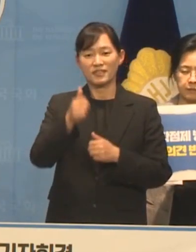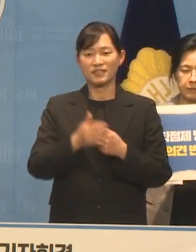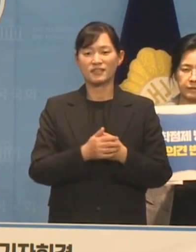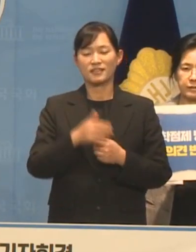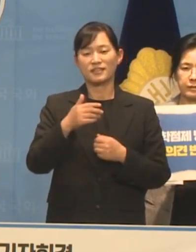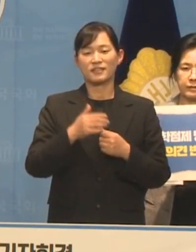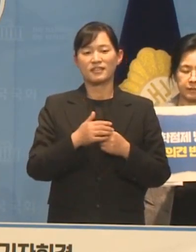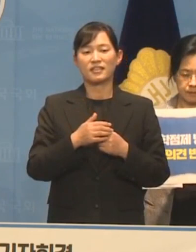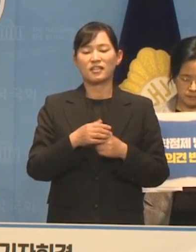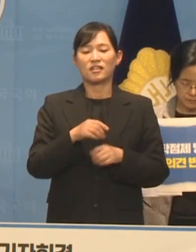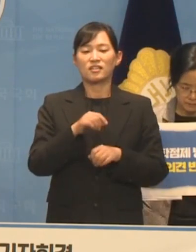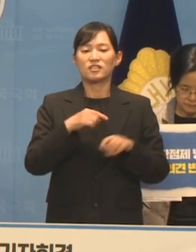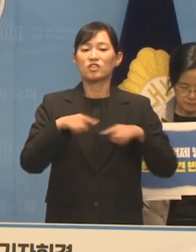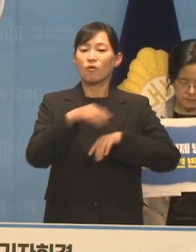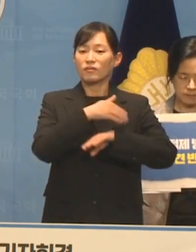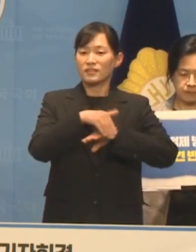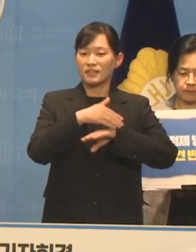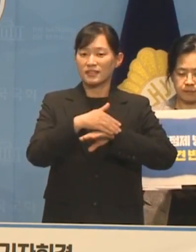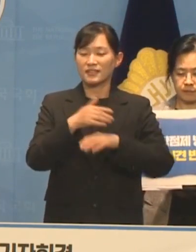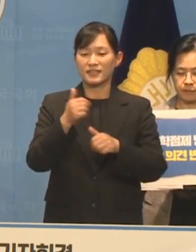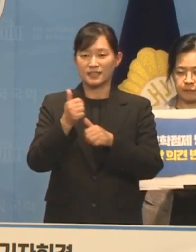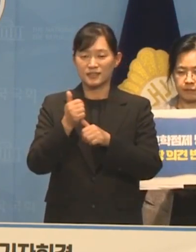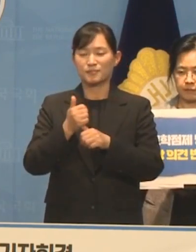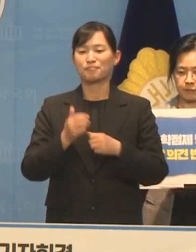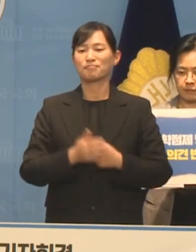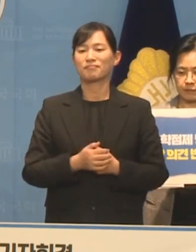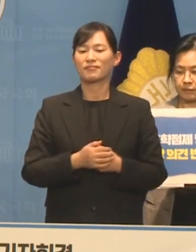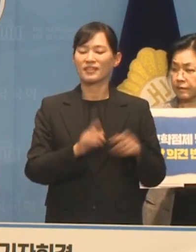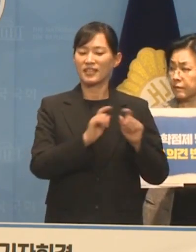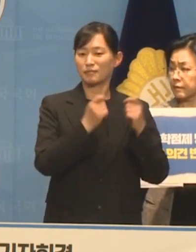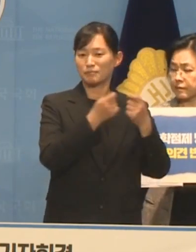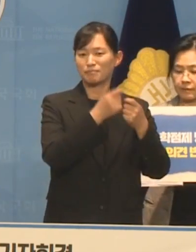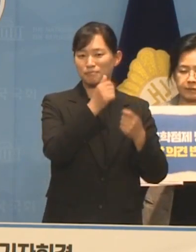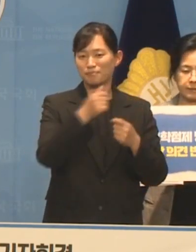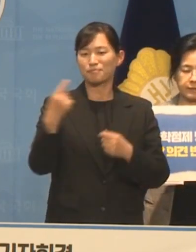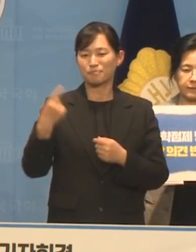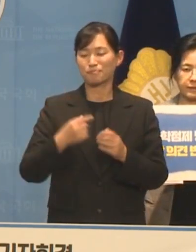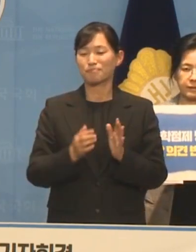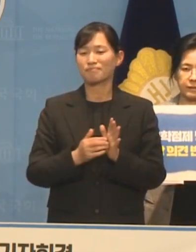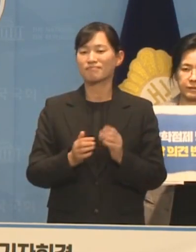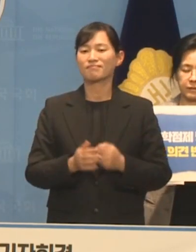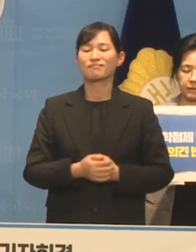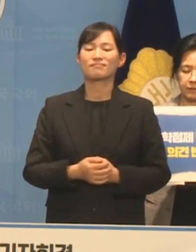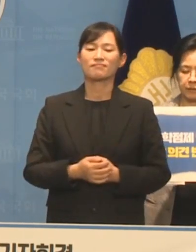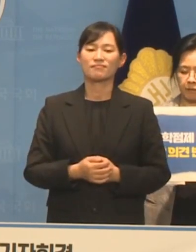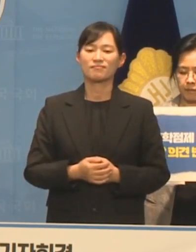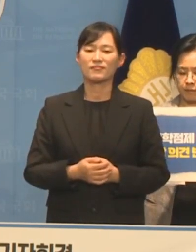장경주 정책처장님, 김희정 팀장님 오셨습니다.